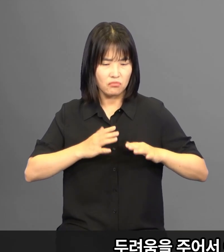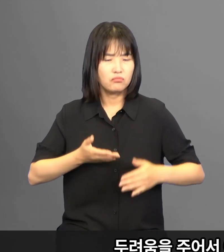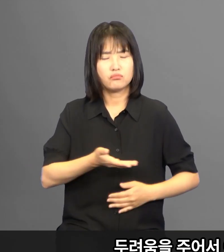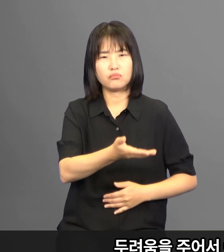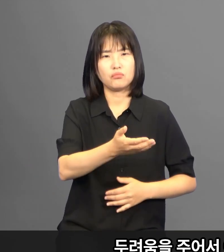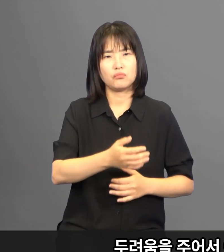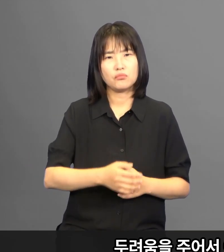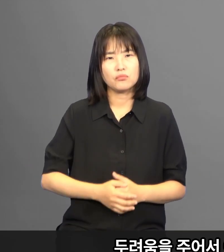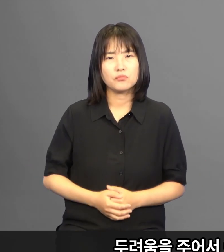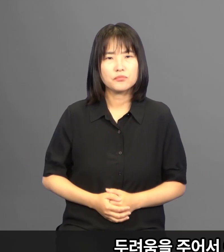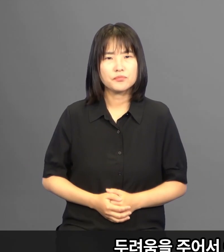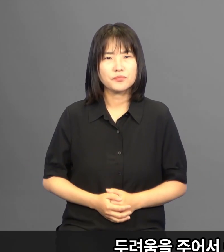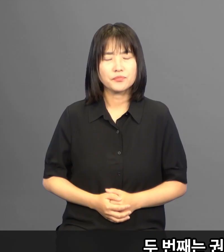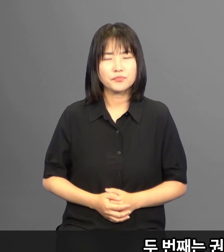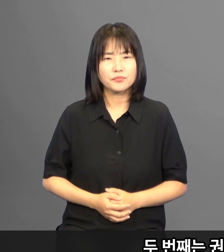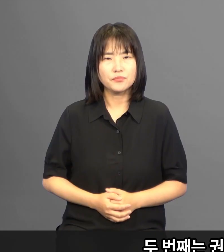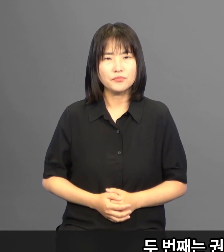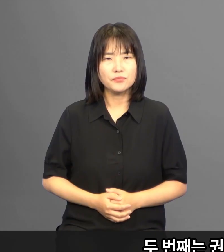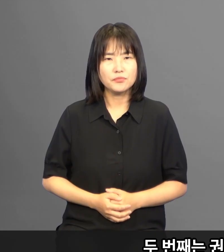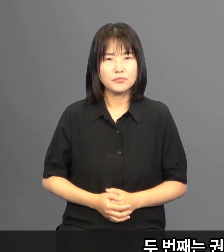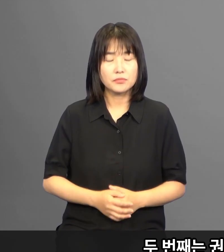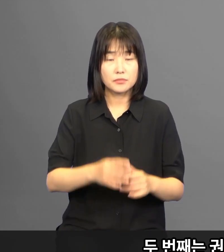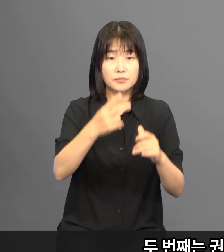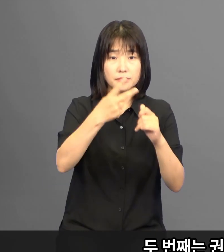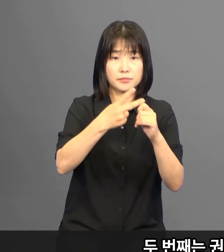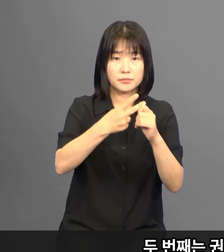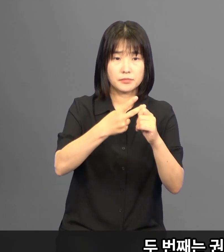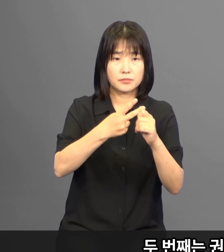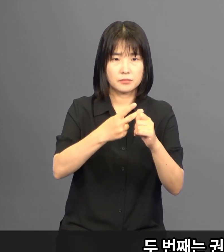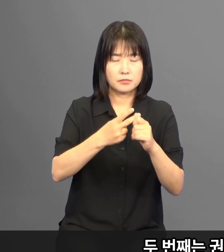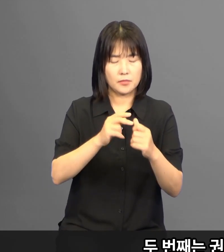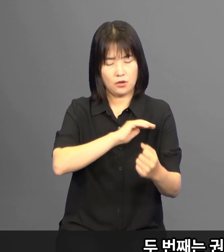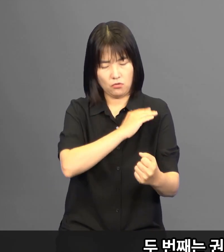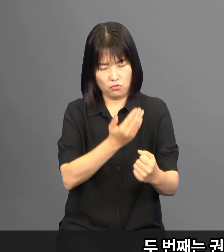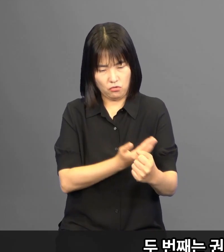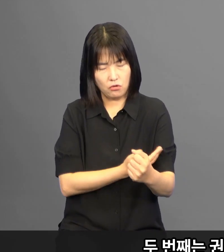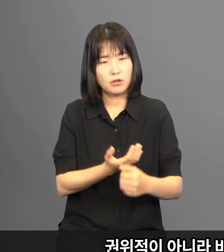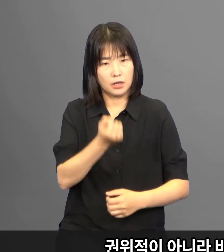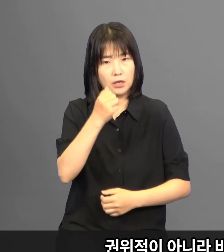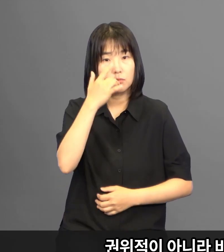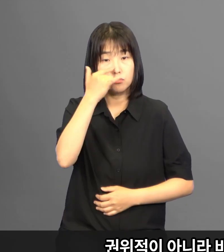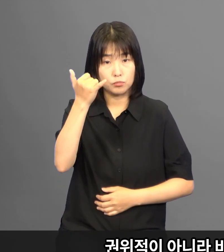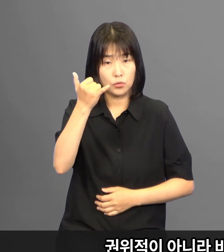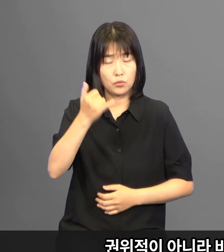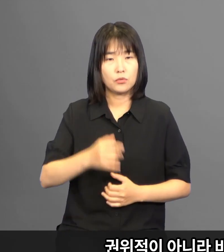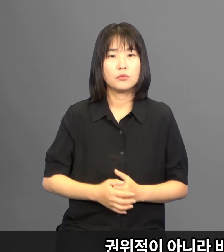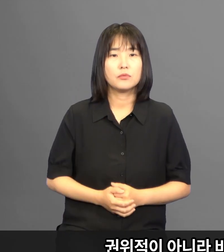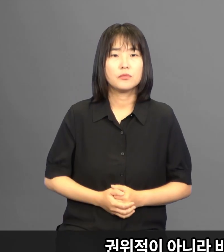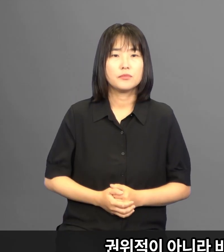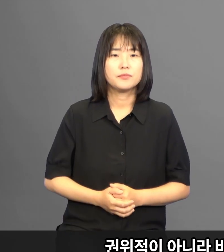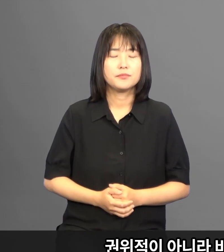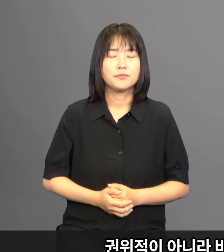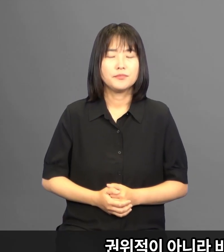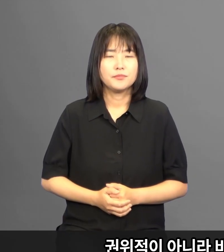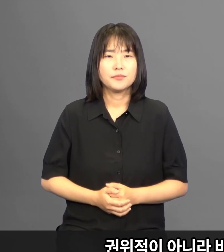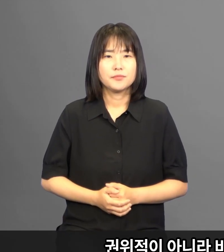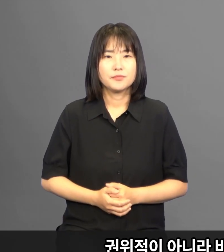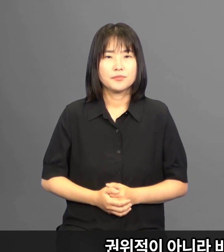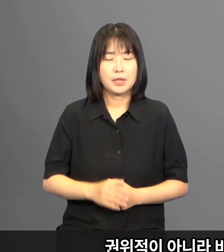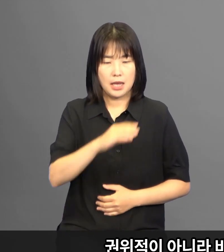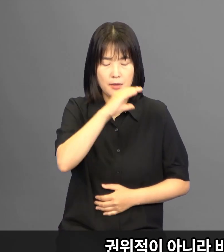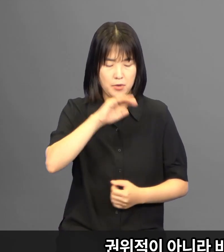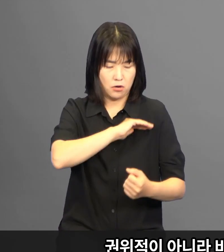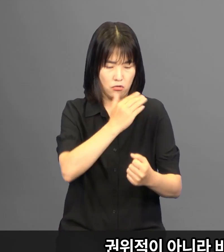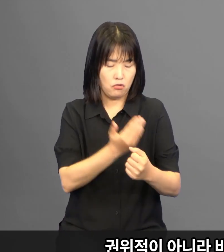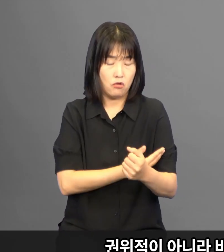부모죠. 두 번째는 권위 있는 부모입니다. 권위적이 아니라 바른 권위가